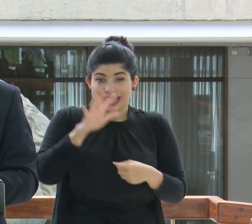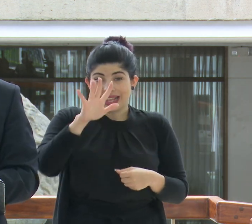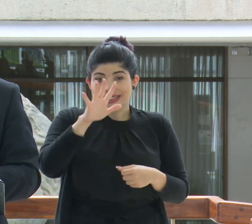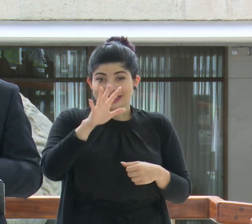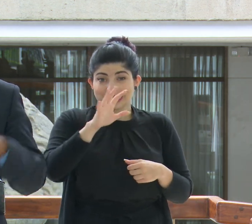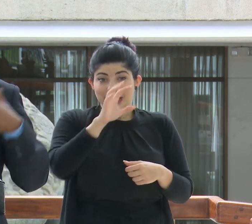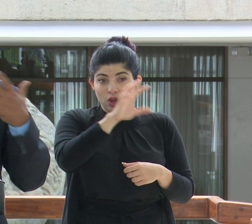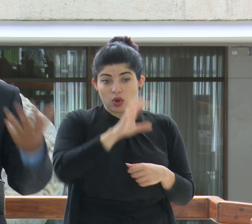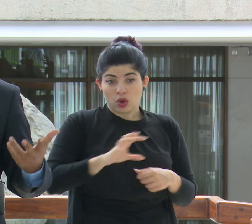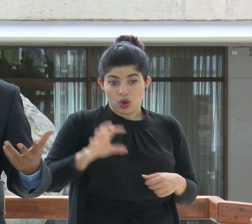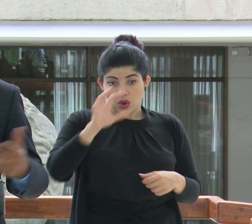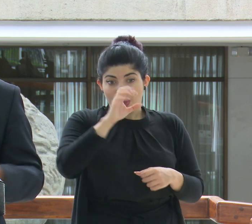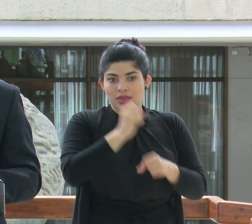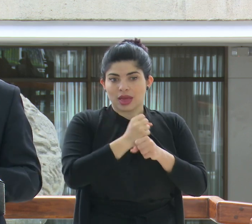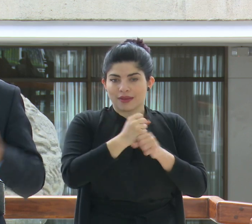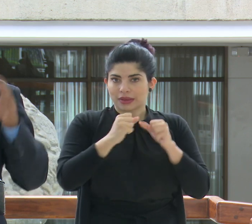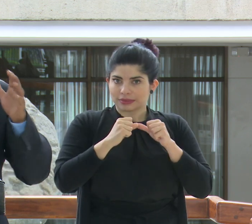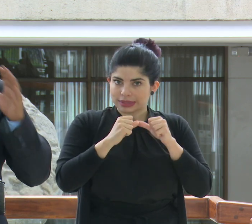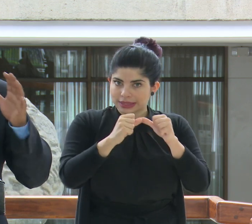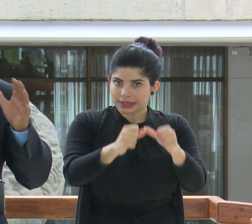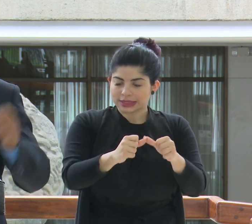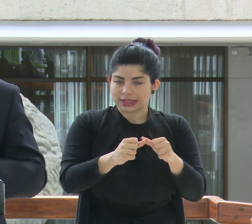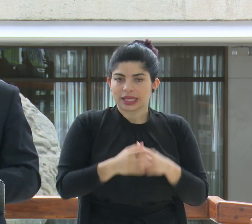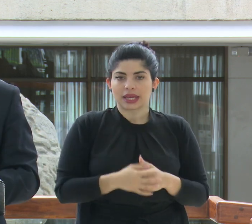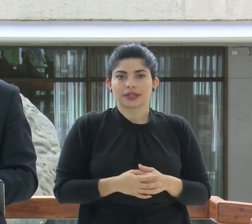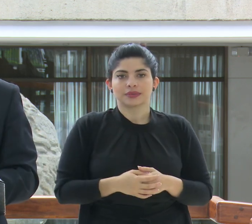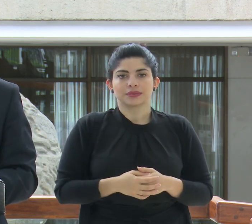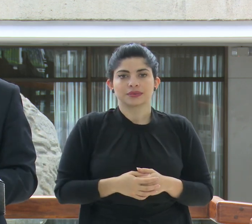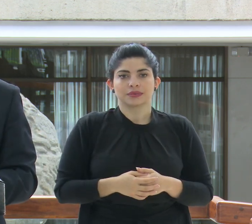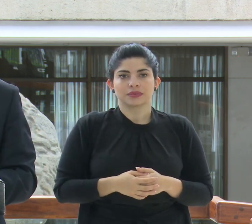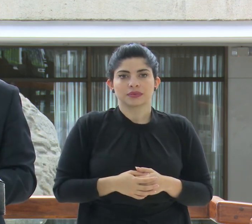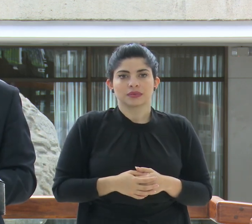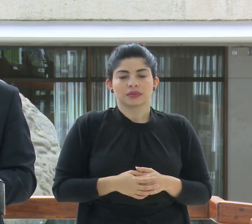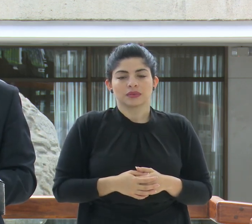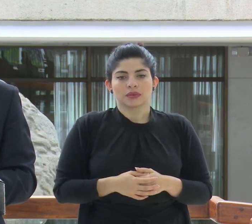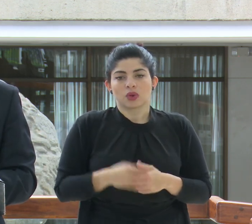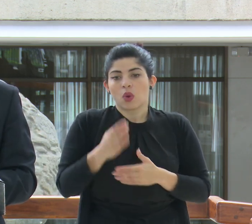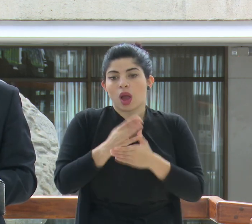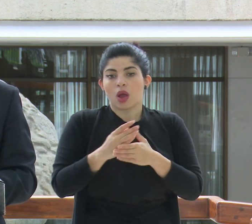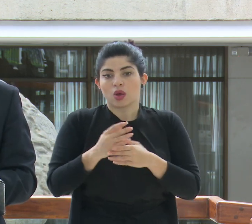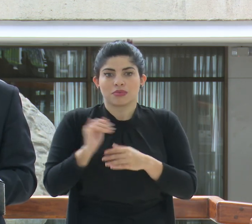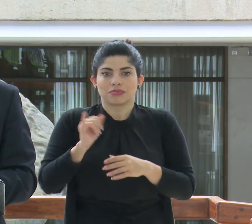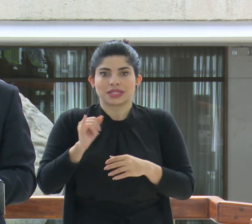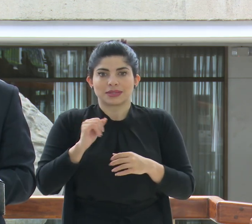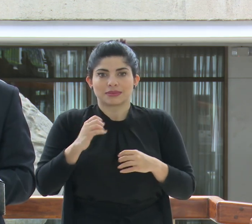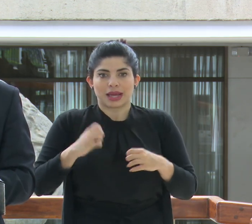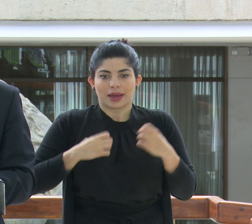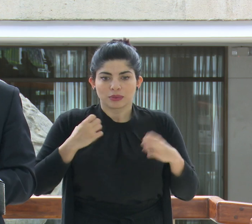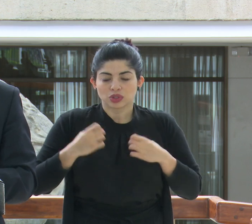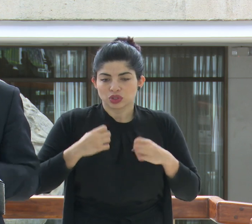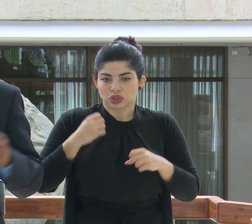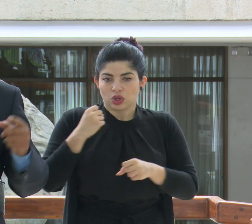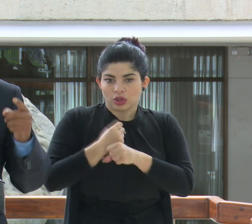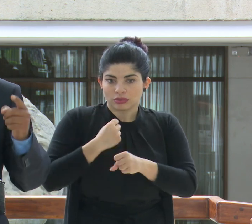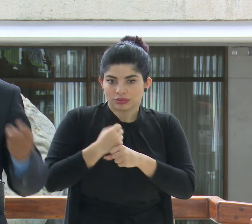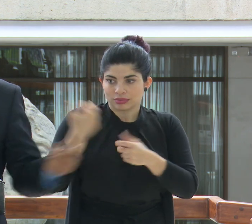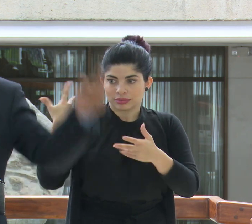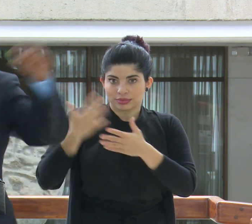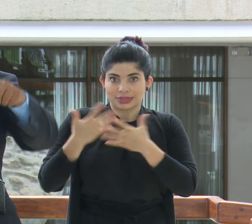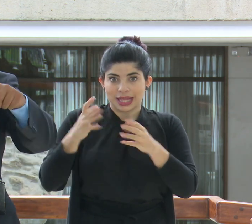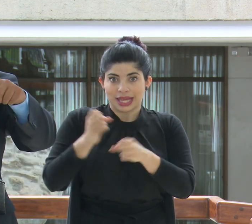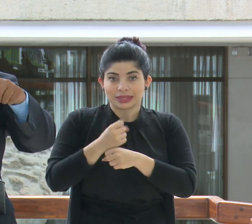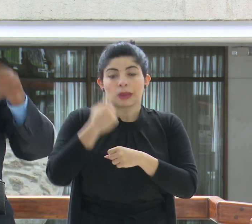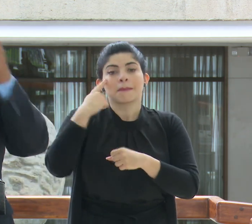regiones se continúe haciendo, ¿verdad?, con el ánimo y con el entusiasmo que se está haciendo y con la claridad que se está haciendo